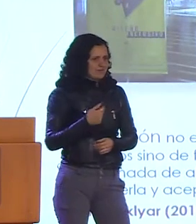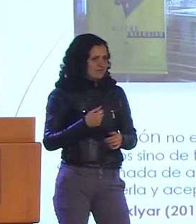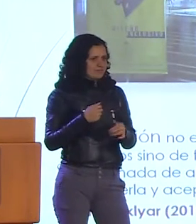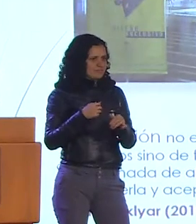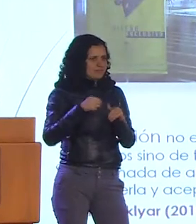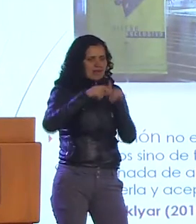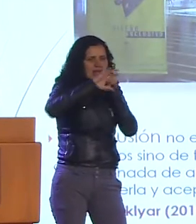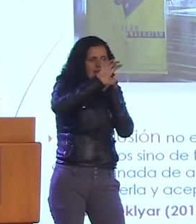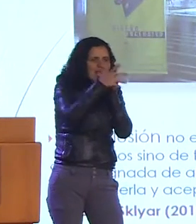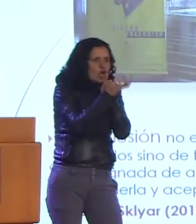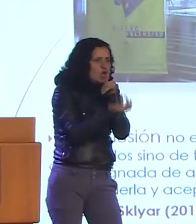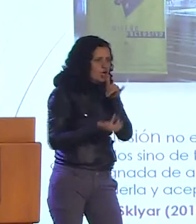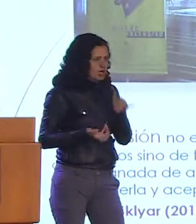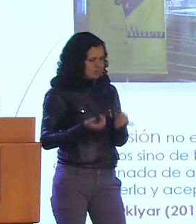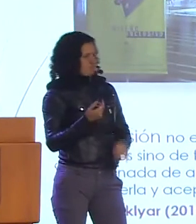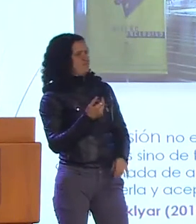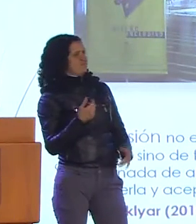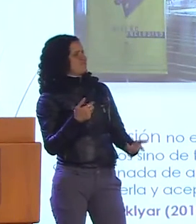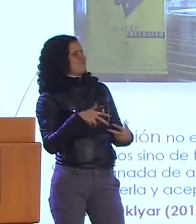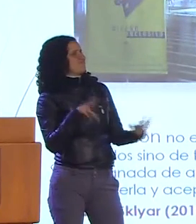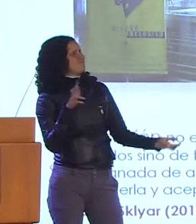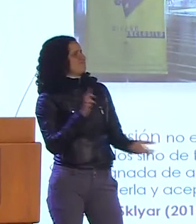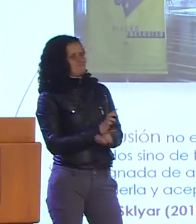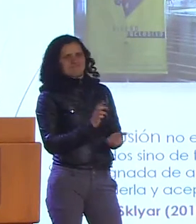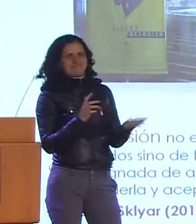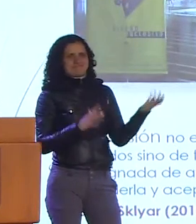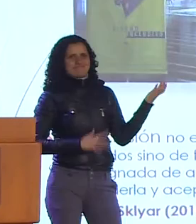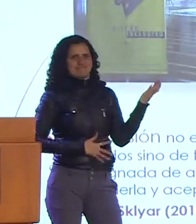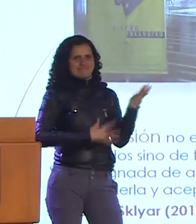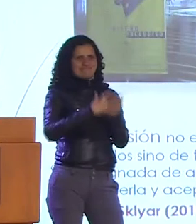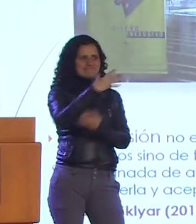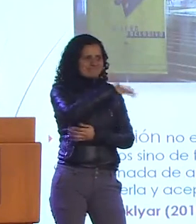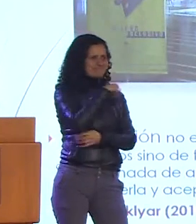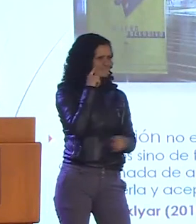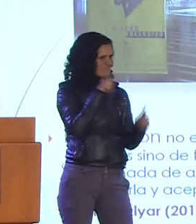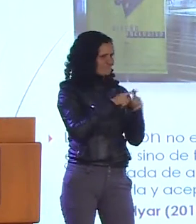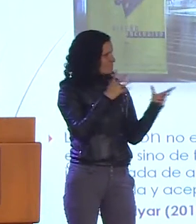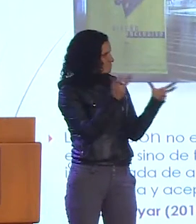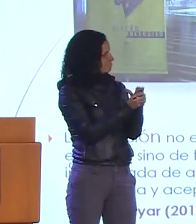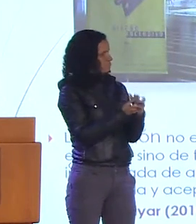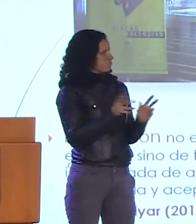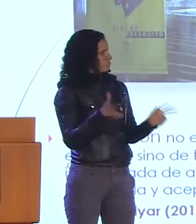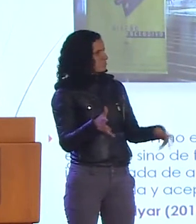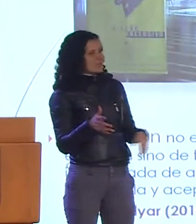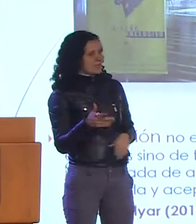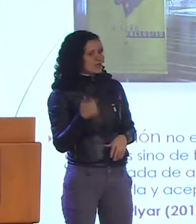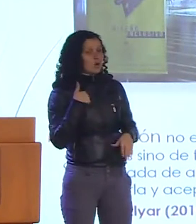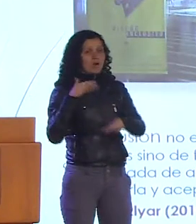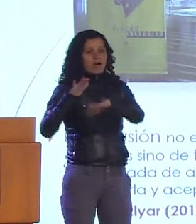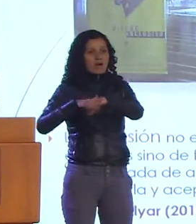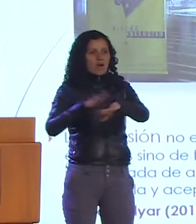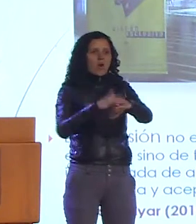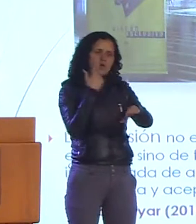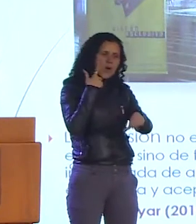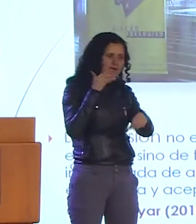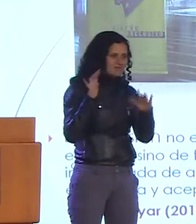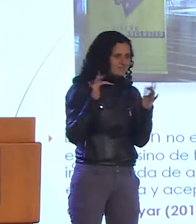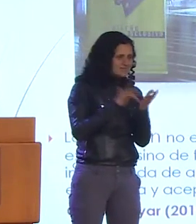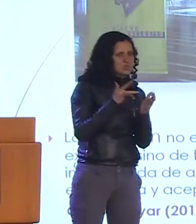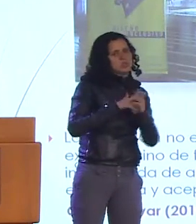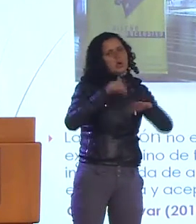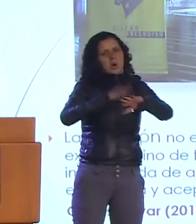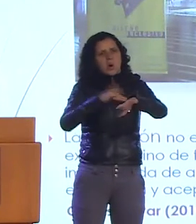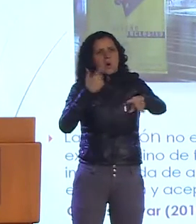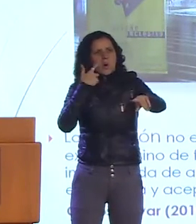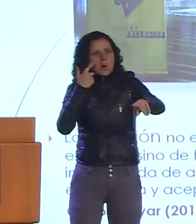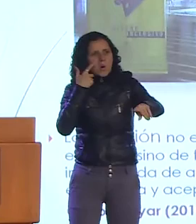esos muchachos allí pensándose en transversalidades como la discapacidad. La invitación que hacíamos a estos muchachos era